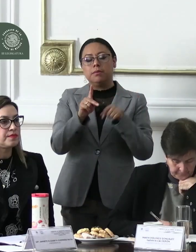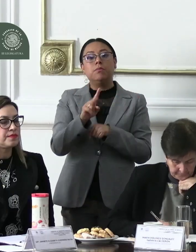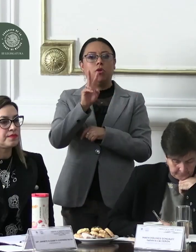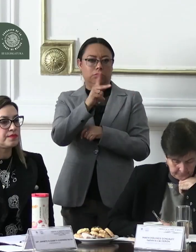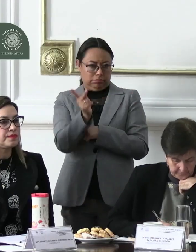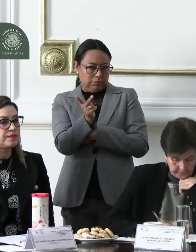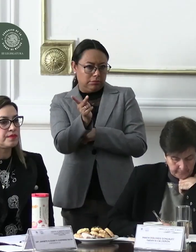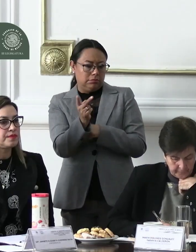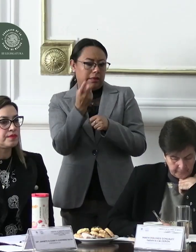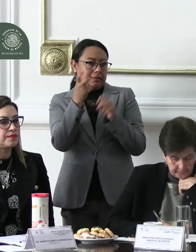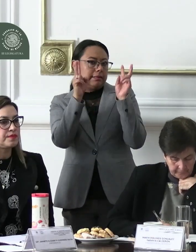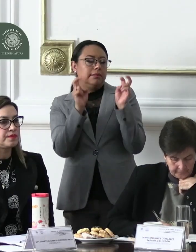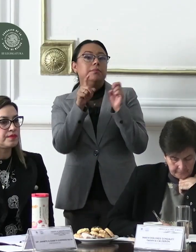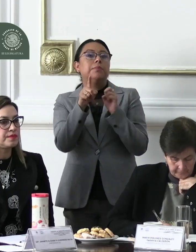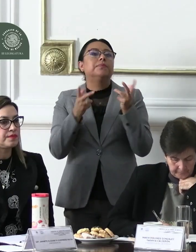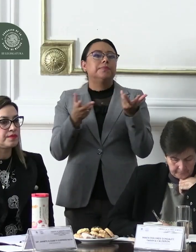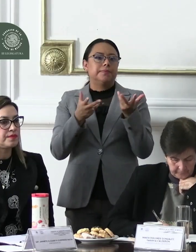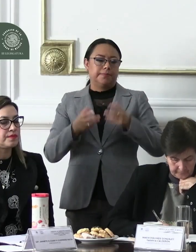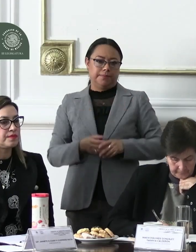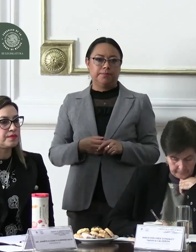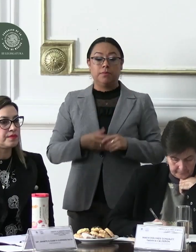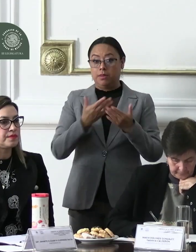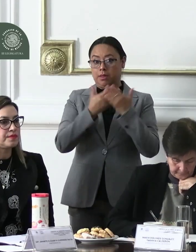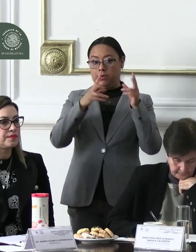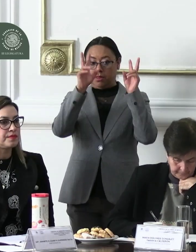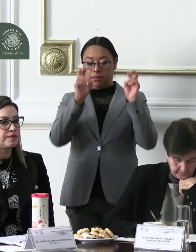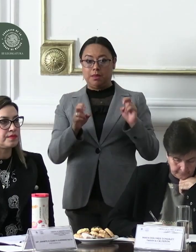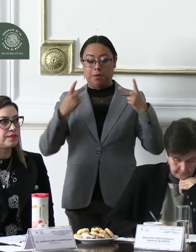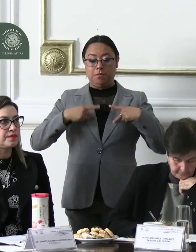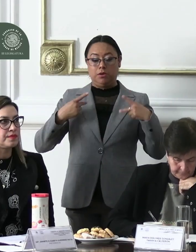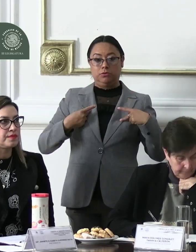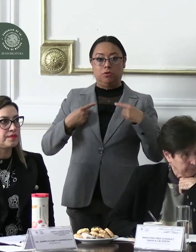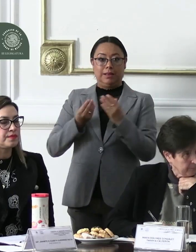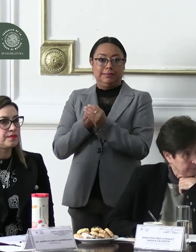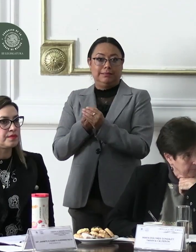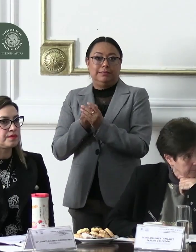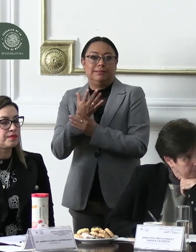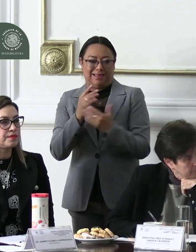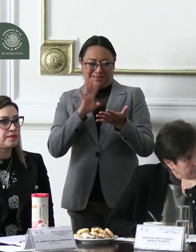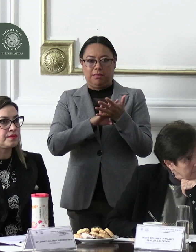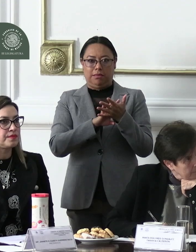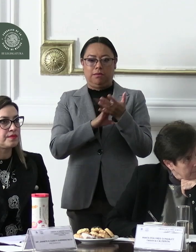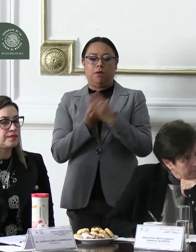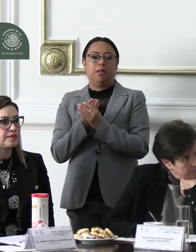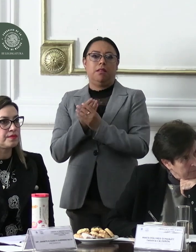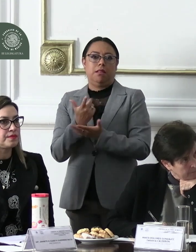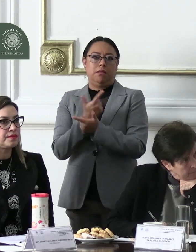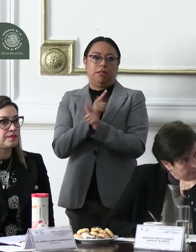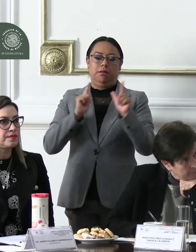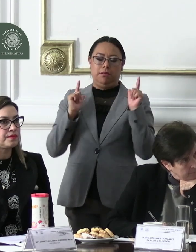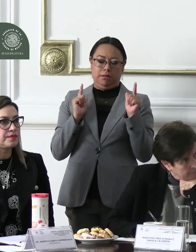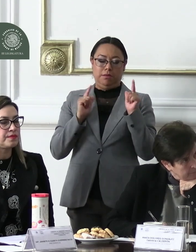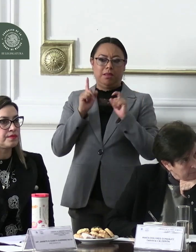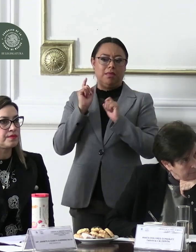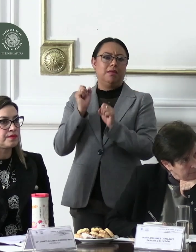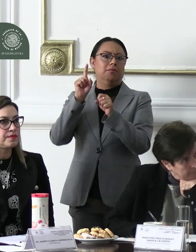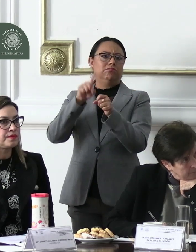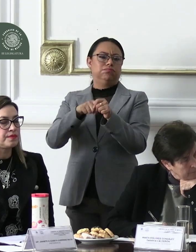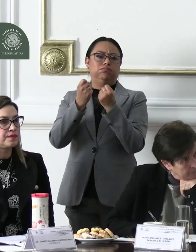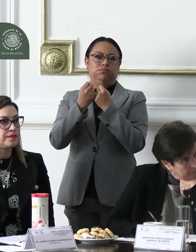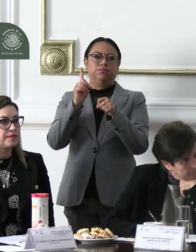tema? Y en el tema de reinserción, aún se enfrentan violencia, estigmas y